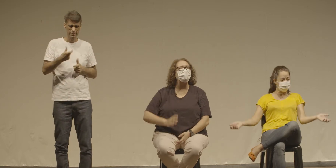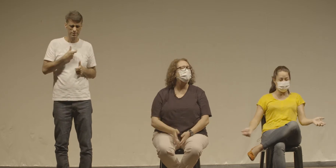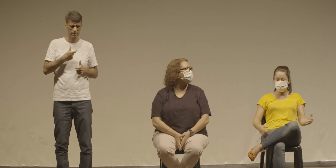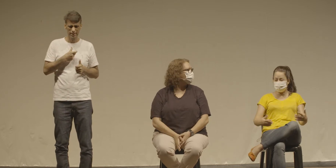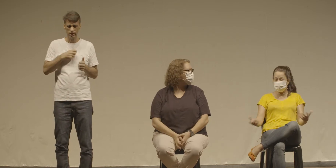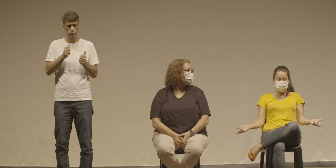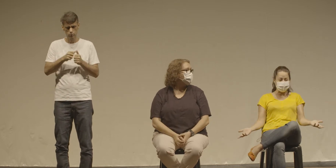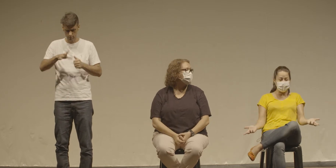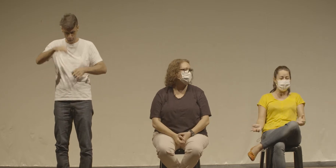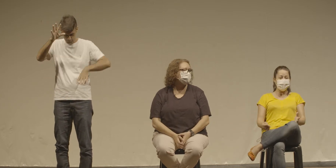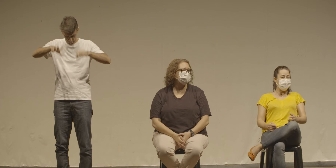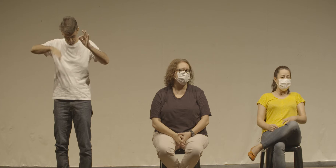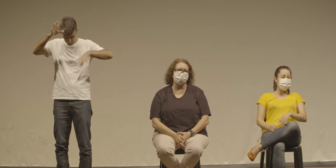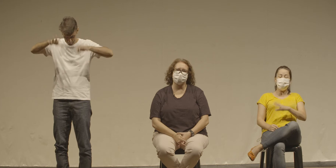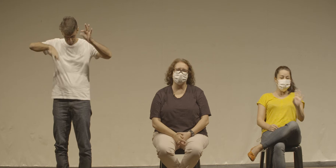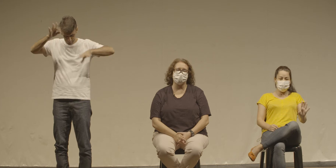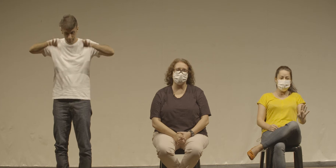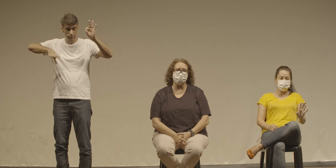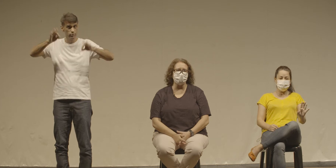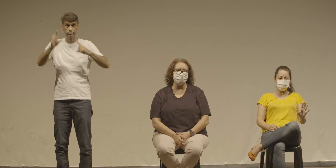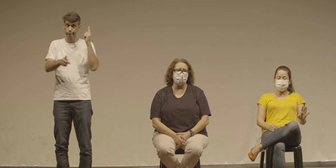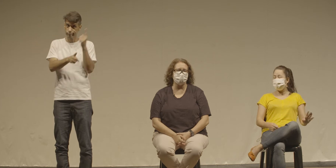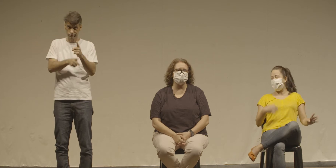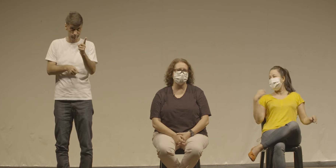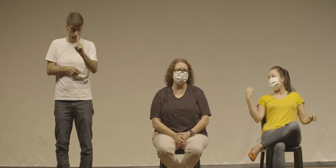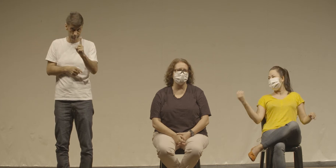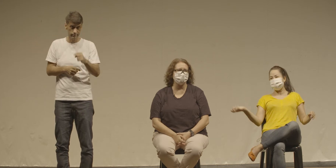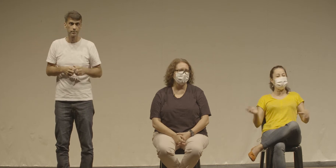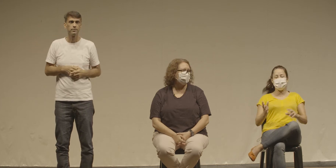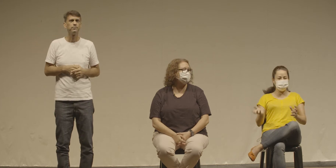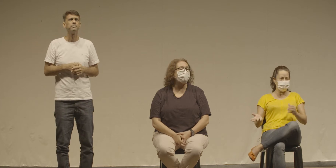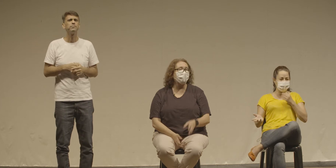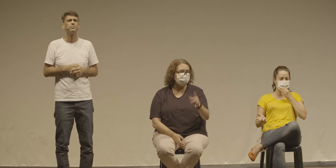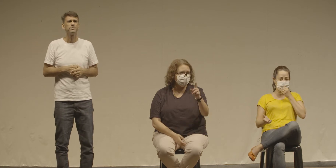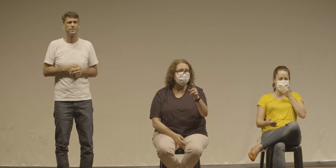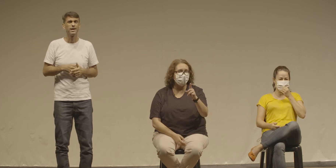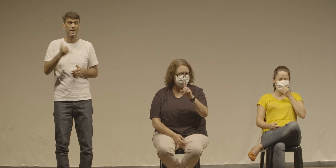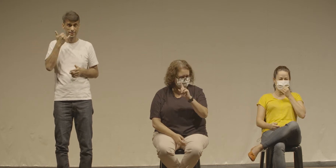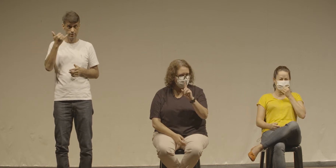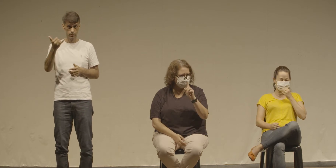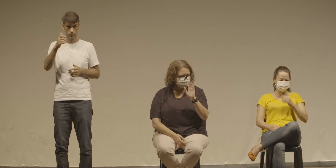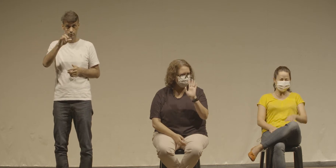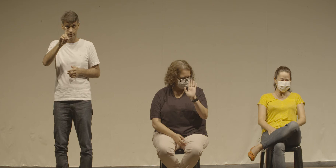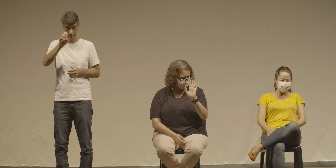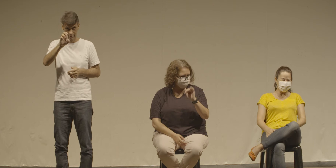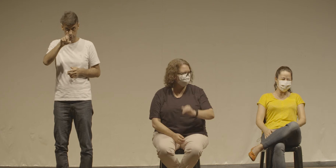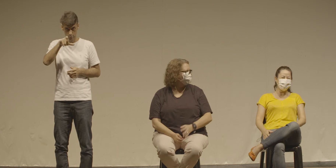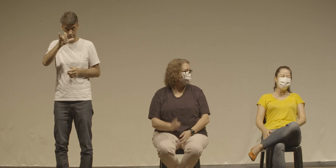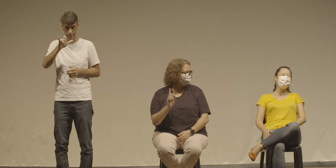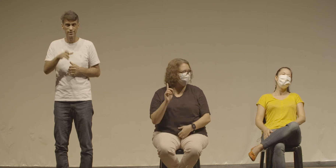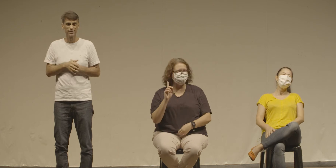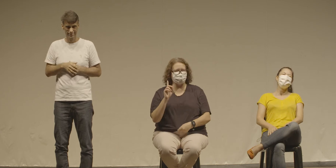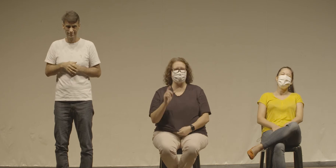todas juntas, a gente procurando a medalha. Não achamos. Aí ligamos para a Delcy. Isso é porque ela tem pouca medalha.